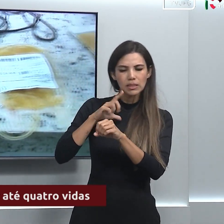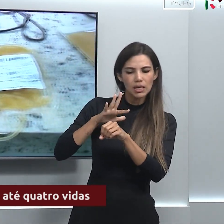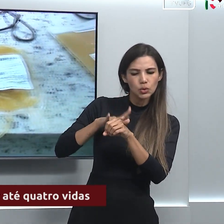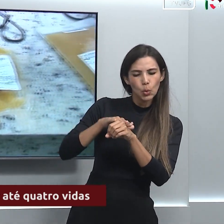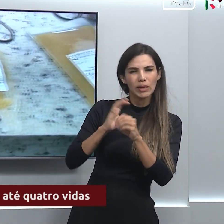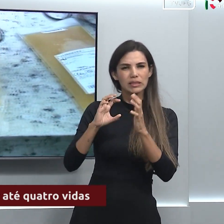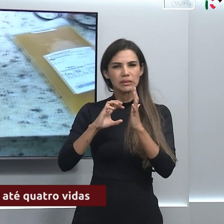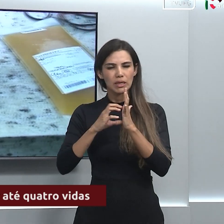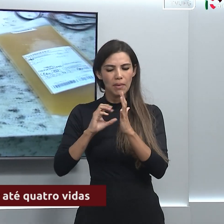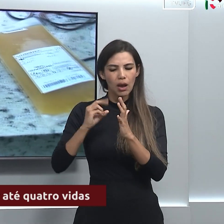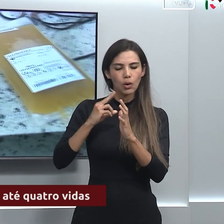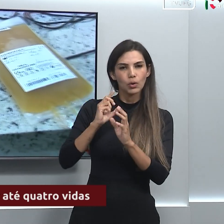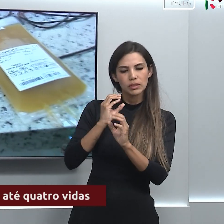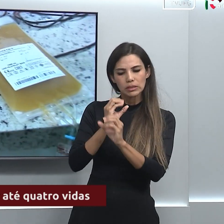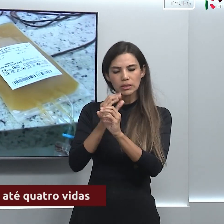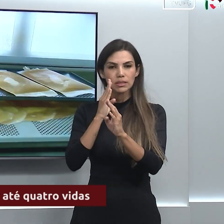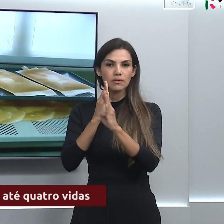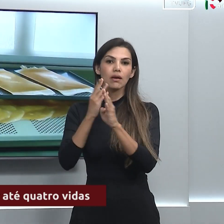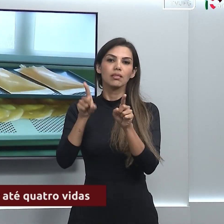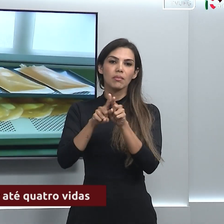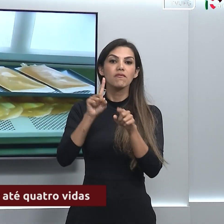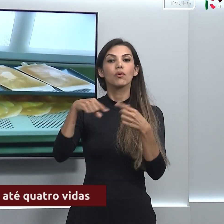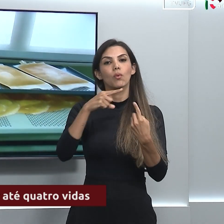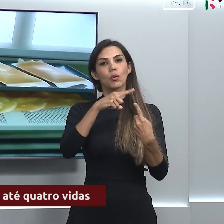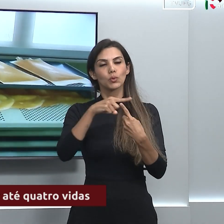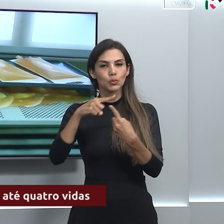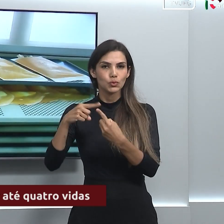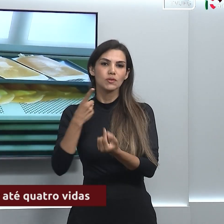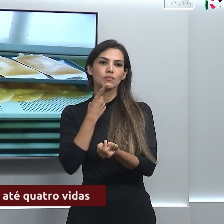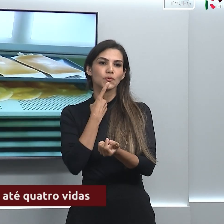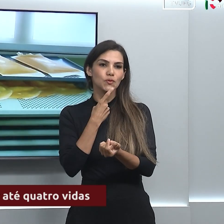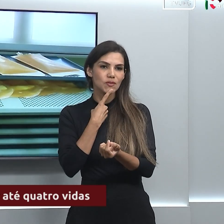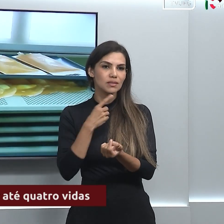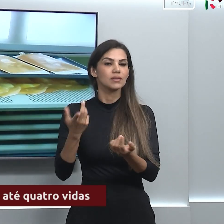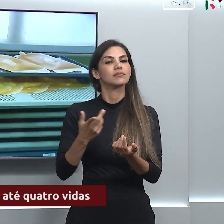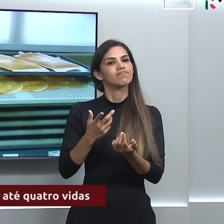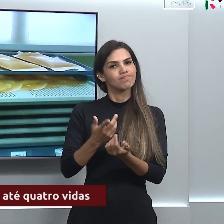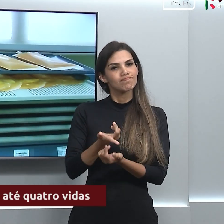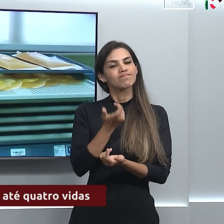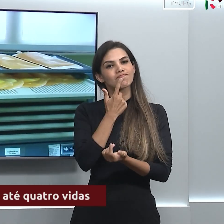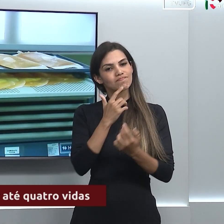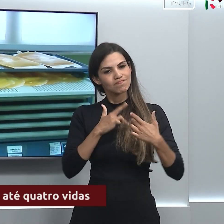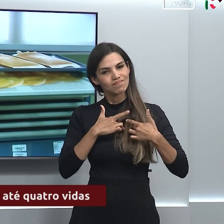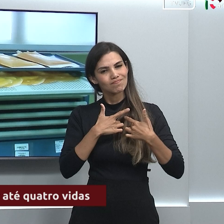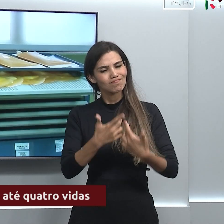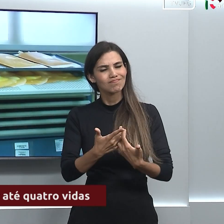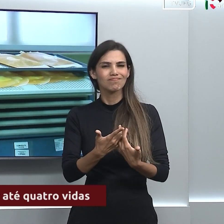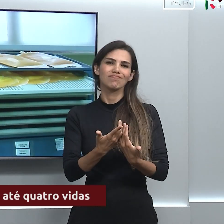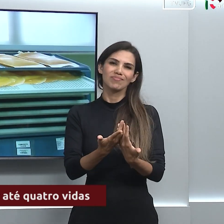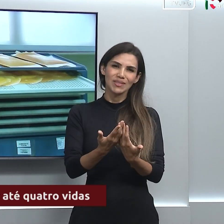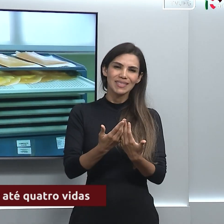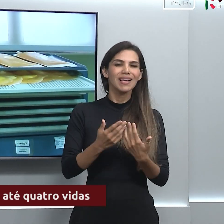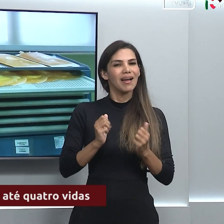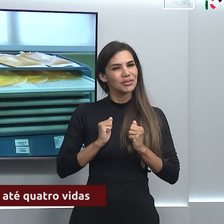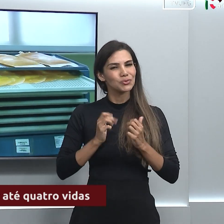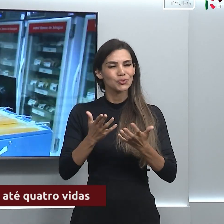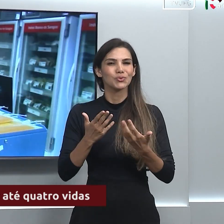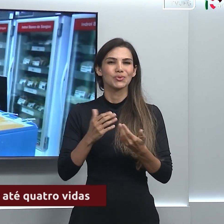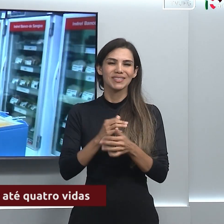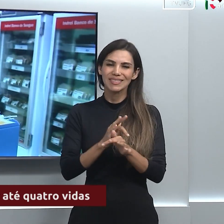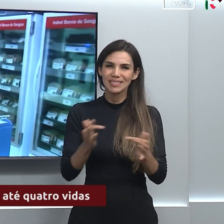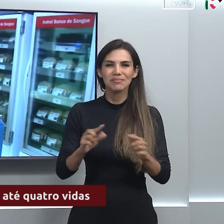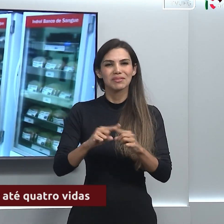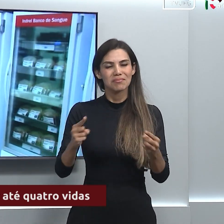para verificar com precisão a tipagem sanguínea. A doação de sangue é um gesto simples, mas que carrega um impacto imensurável na vida de quem